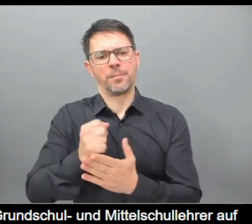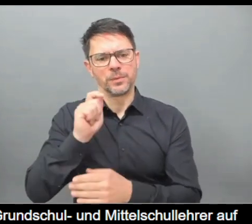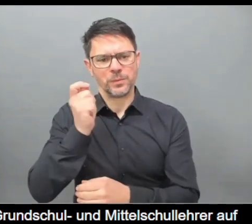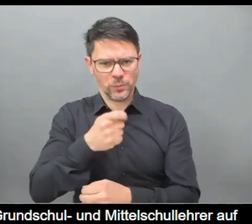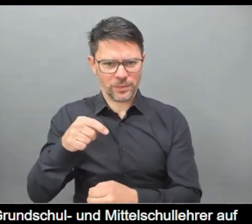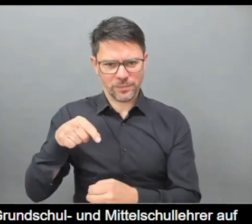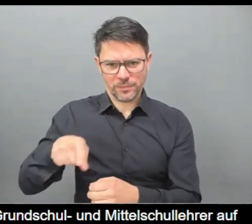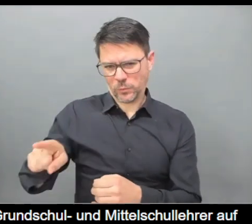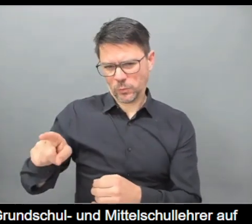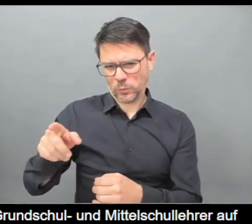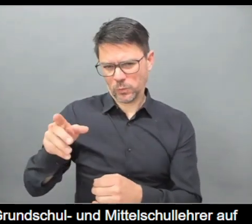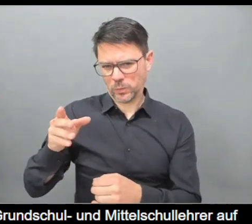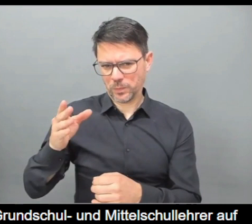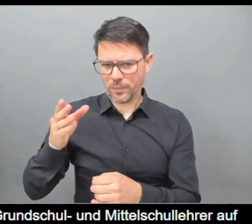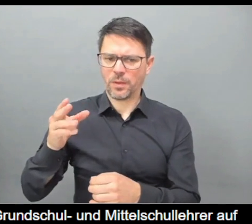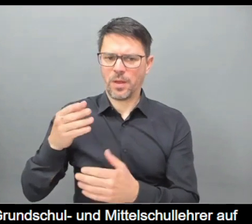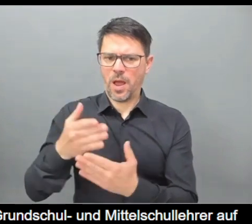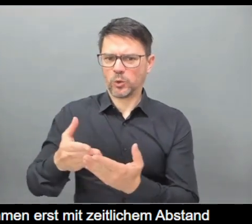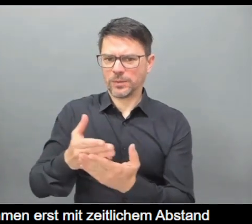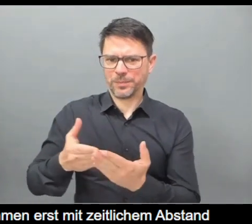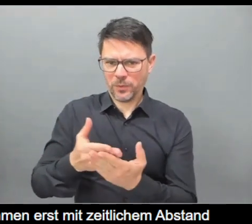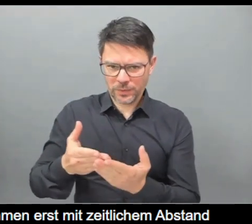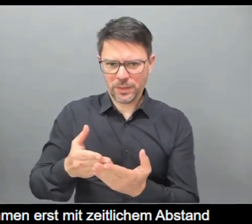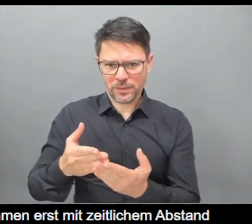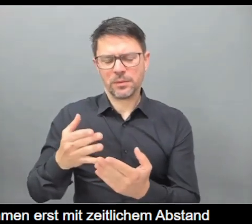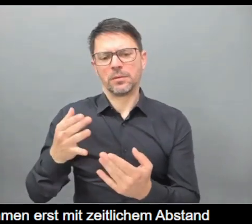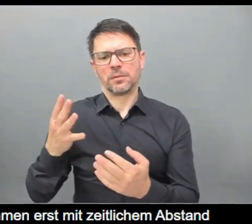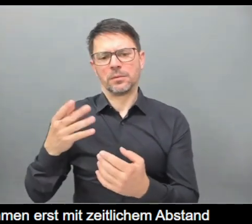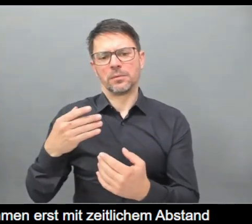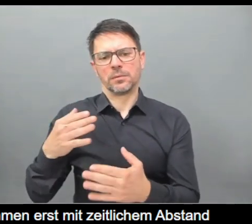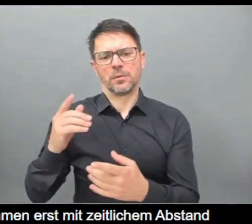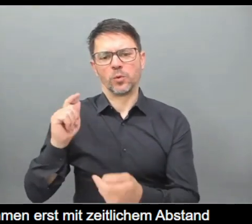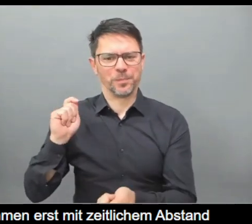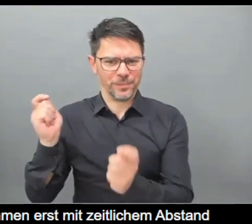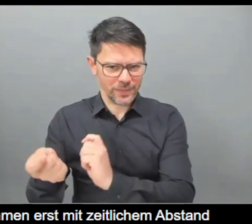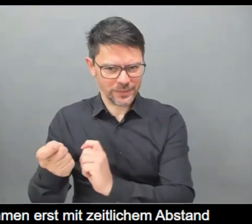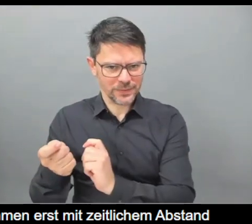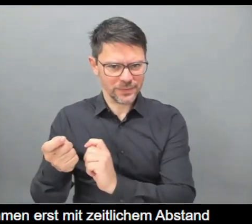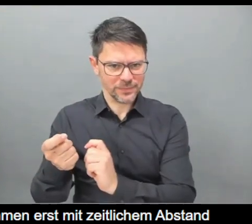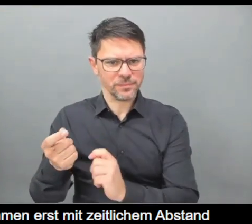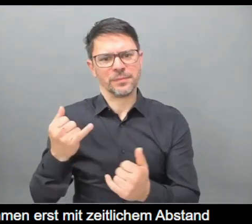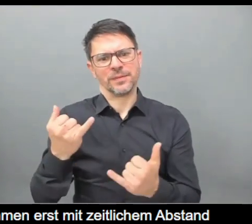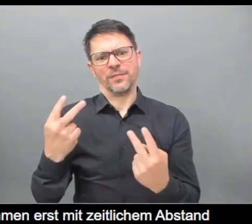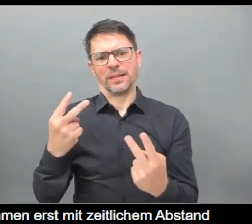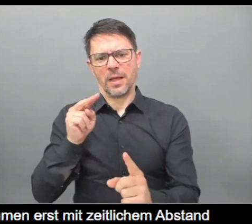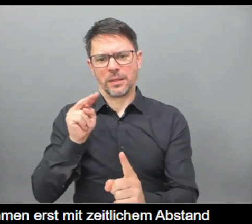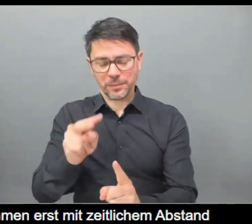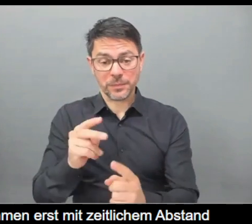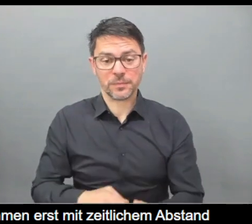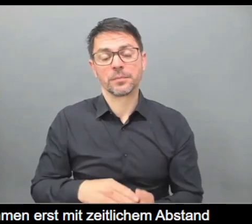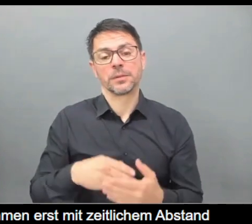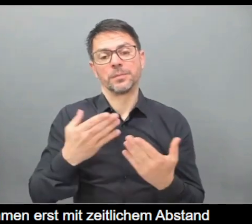Aktivitäten, was die Universitäten betrifft, sieht sehr gut aus. Was ist also nun